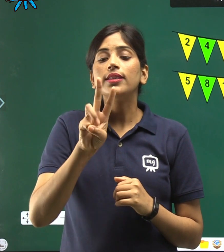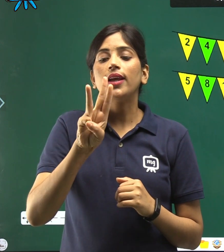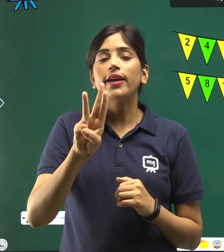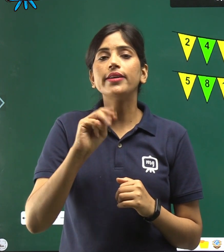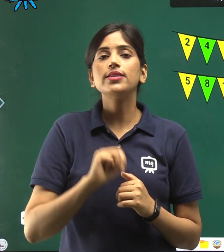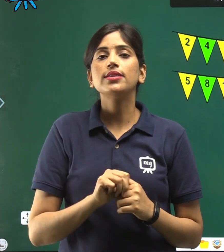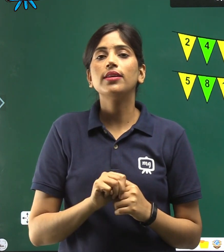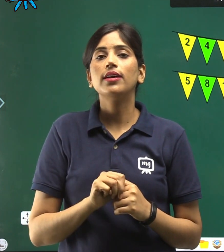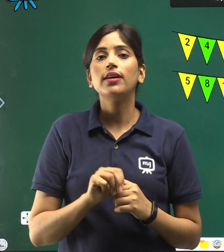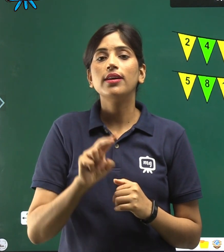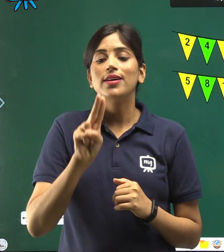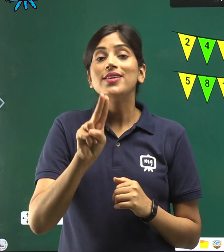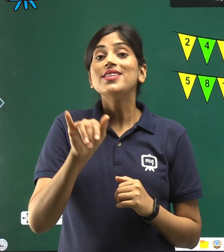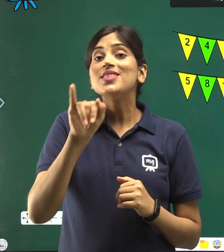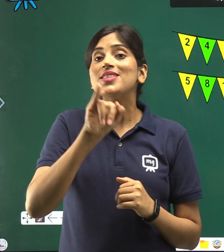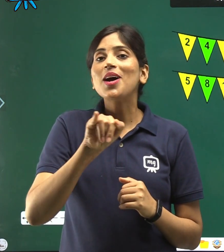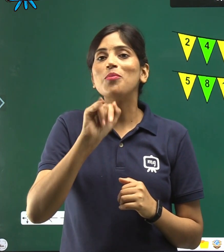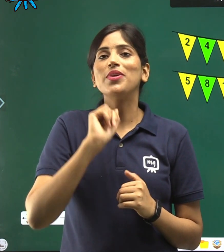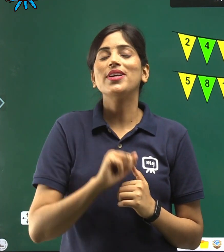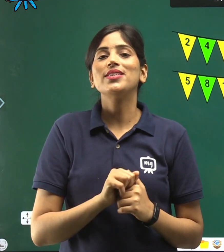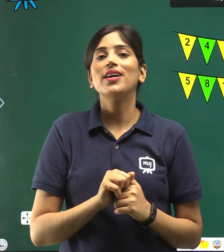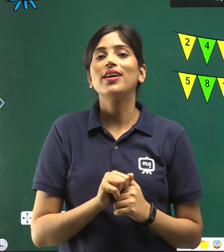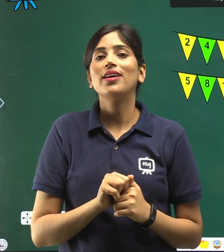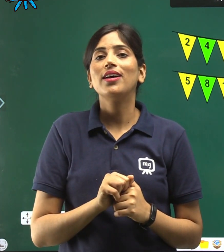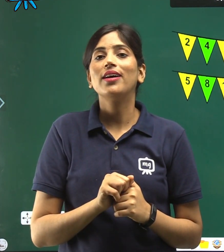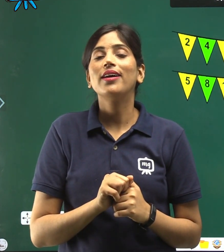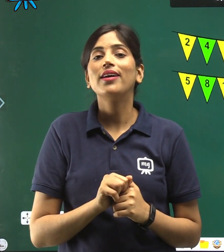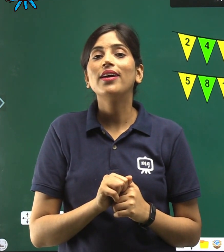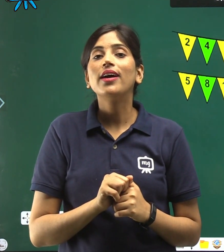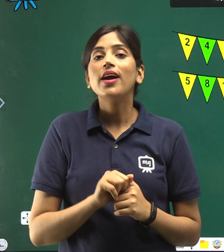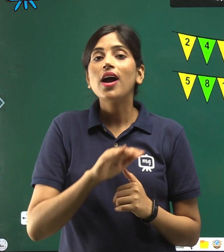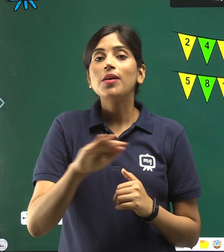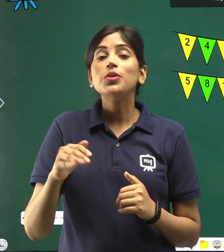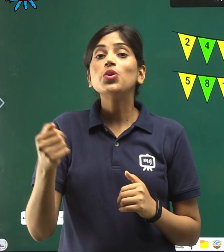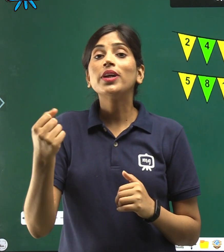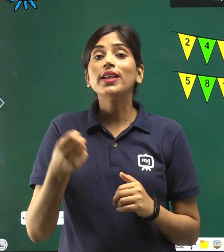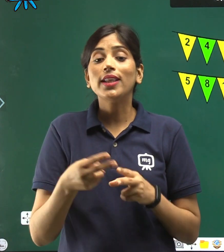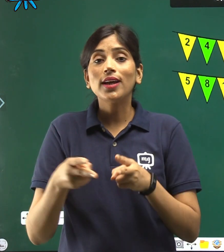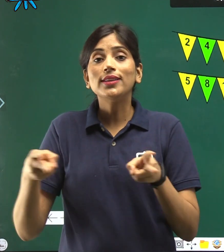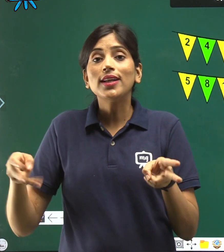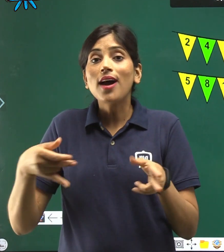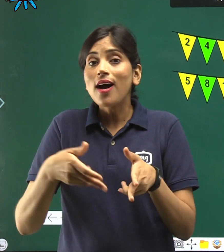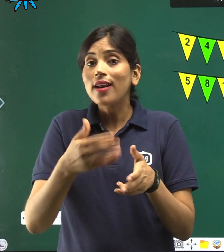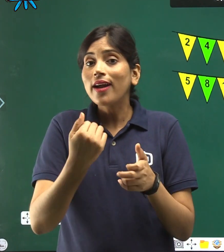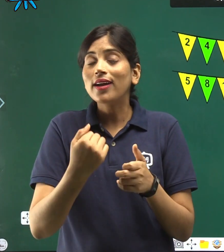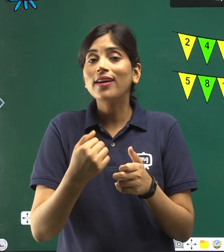23, 26। बच्चों कितने का अंतर आ रहा है?